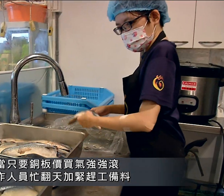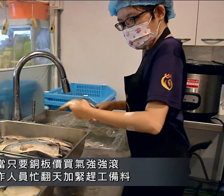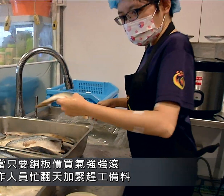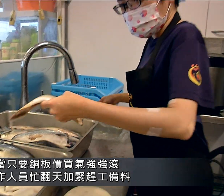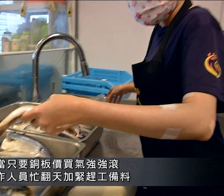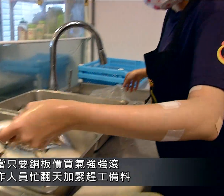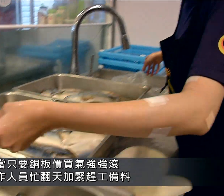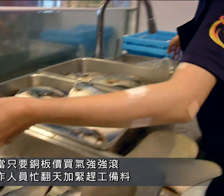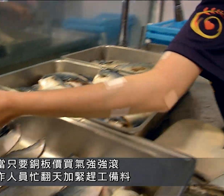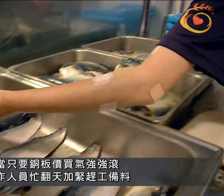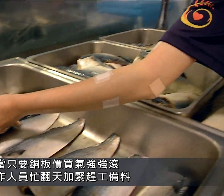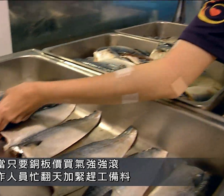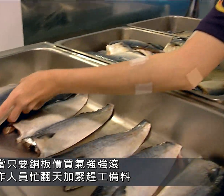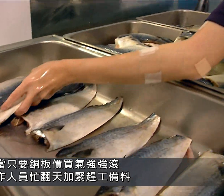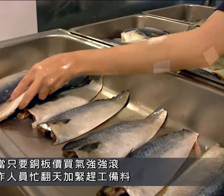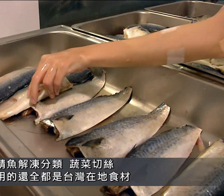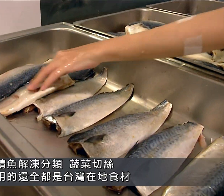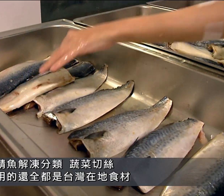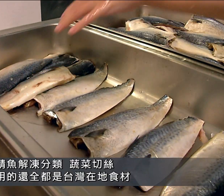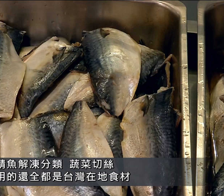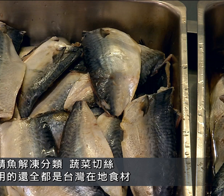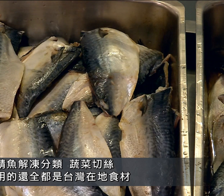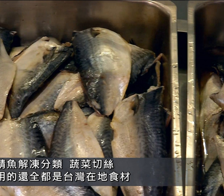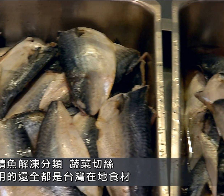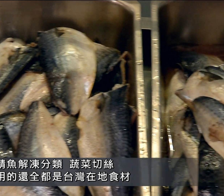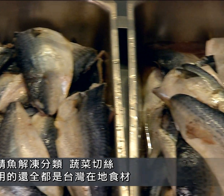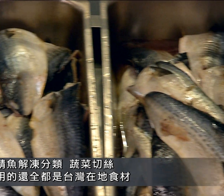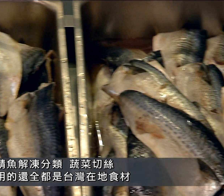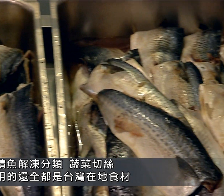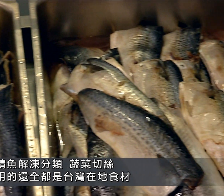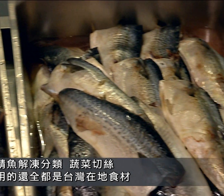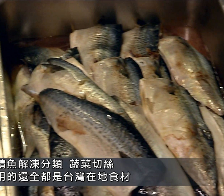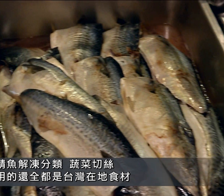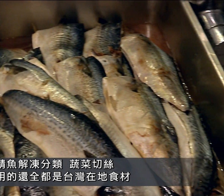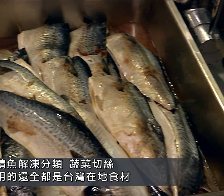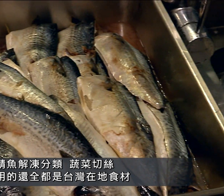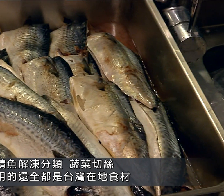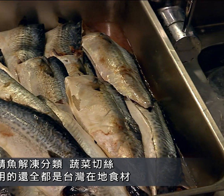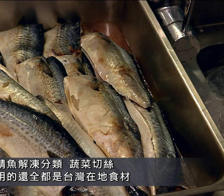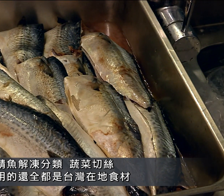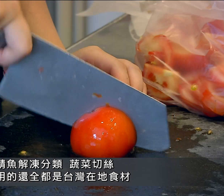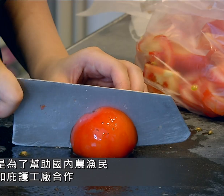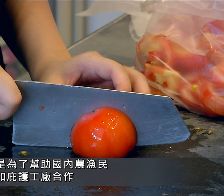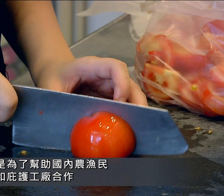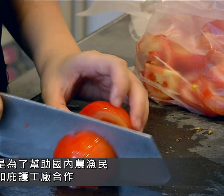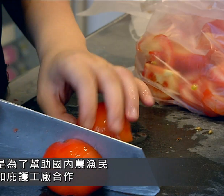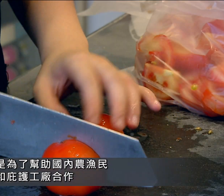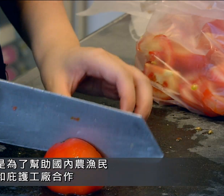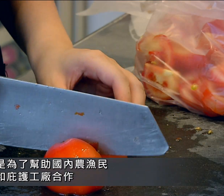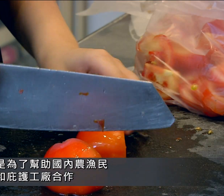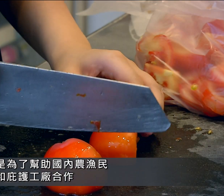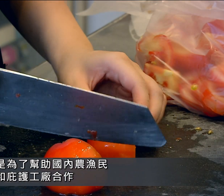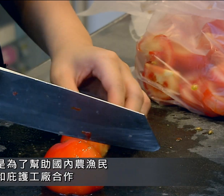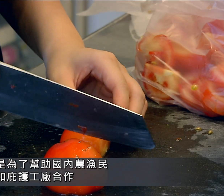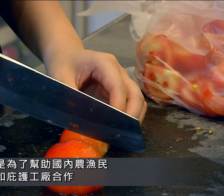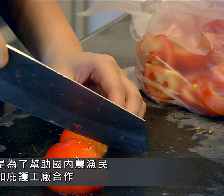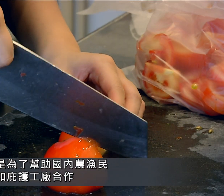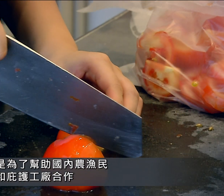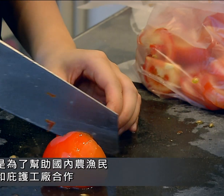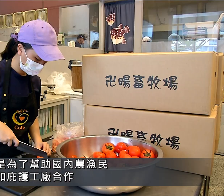鱼解冻分类，蔬菜切丝，使用的还全都是台湾在地食材，就是为了帮助国内农渔民。更和